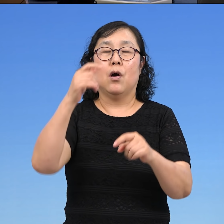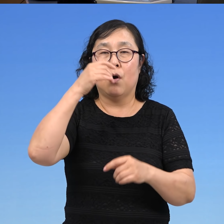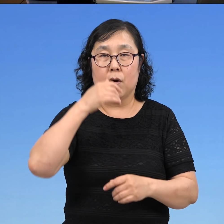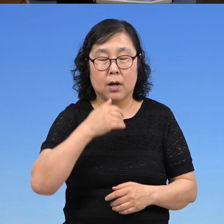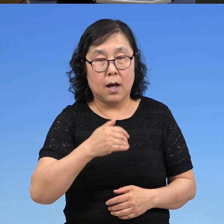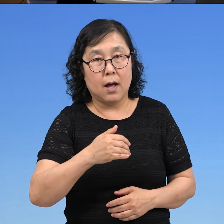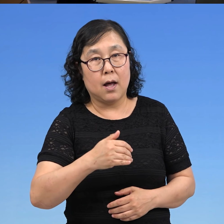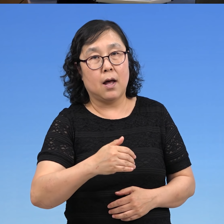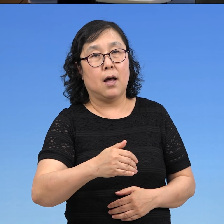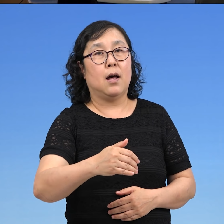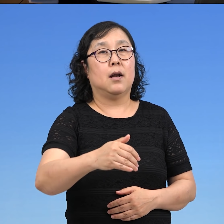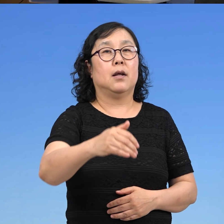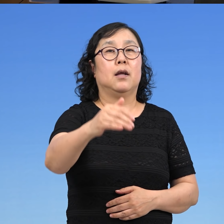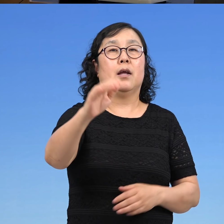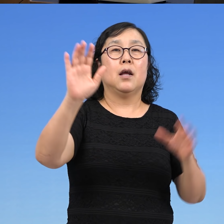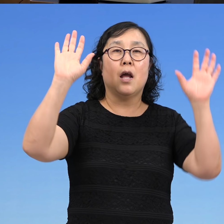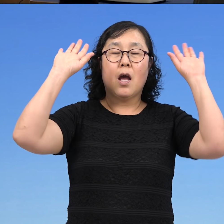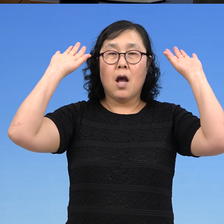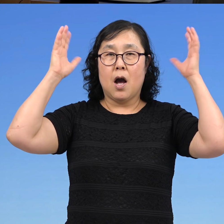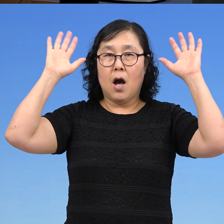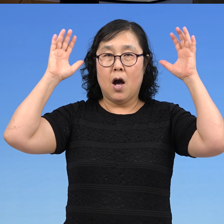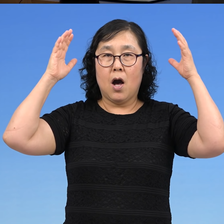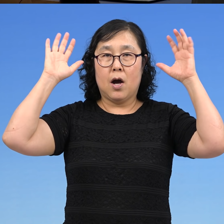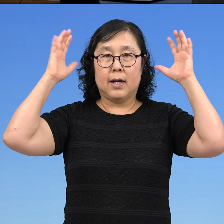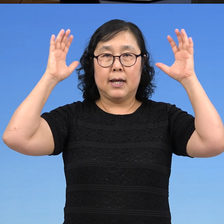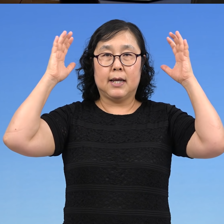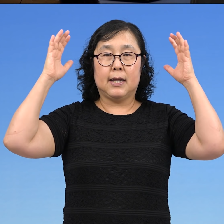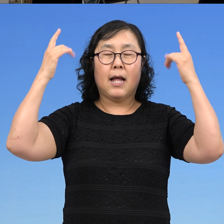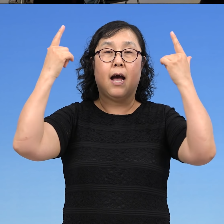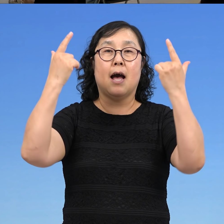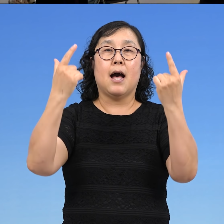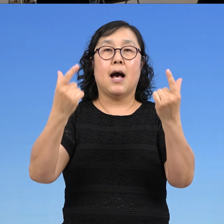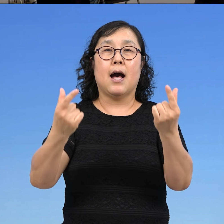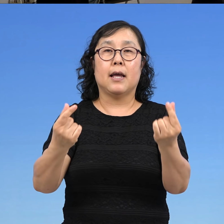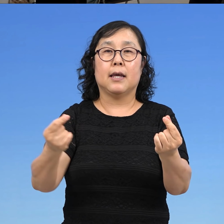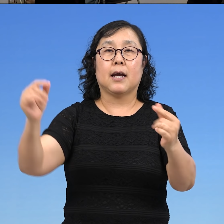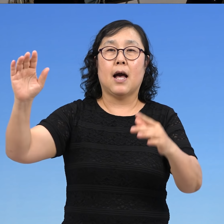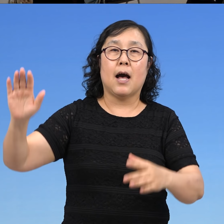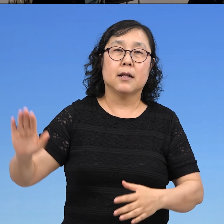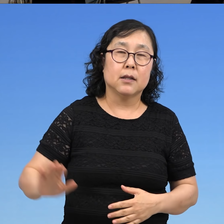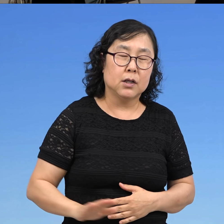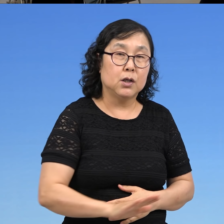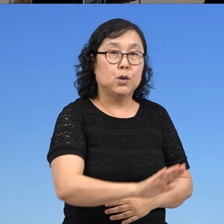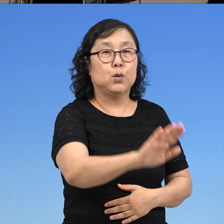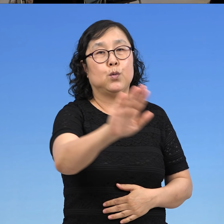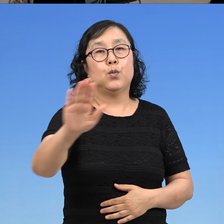눈물이 고 얻어 아 어린 아이 같은 우리